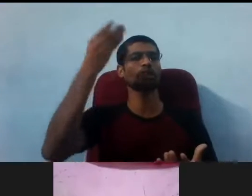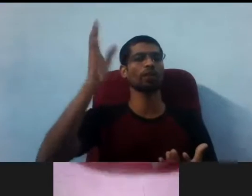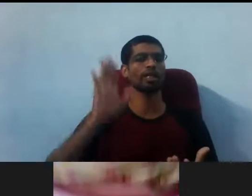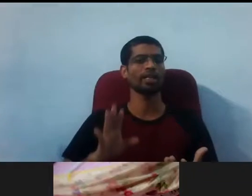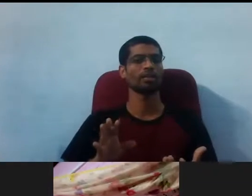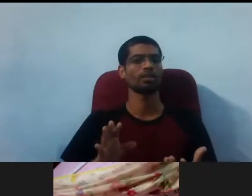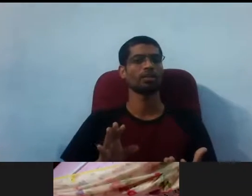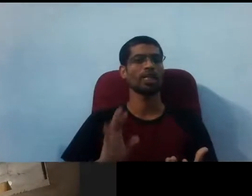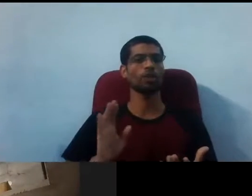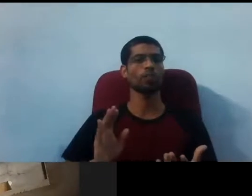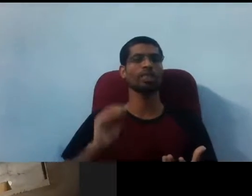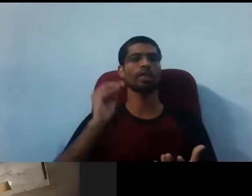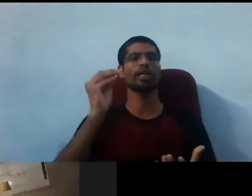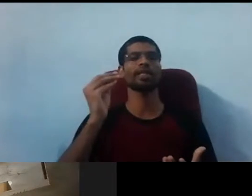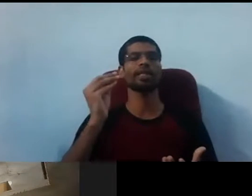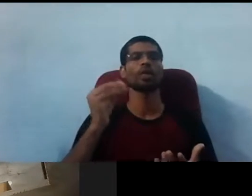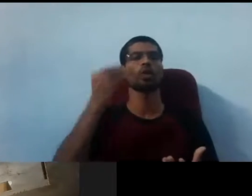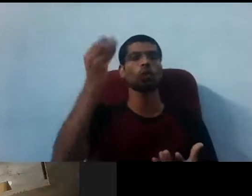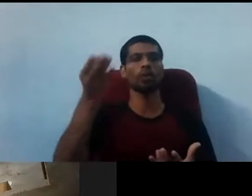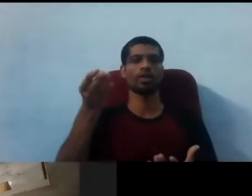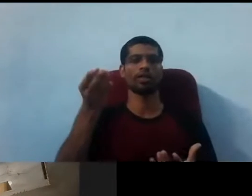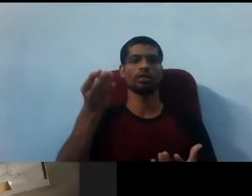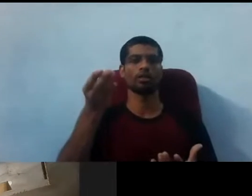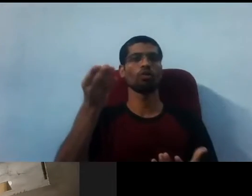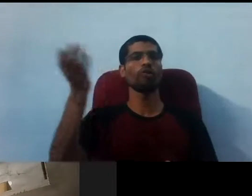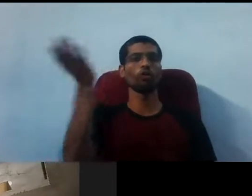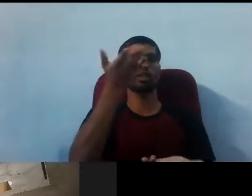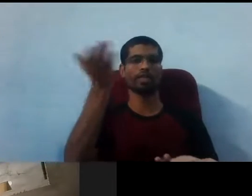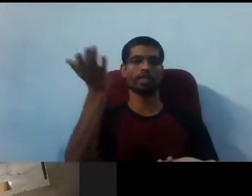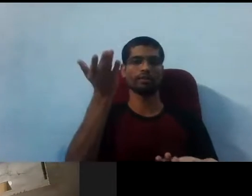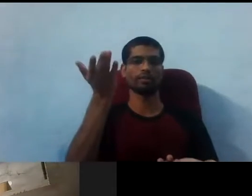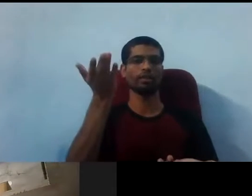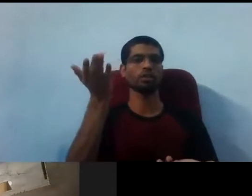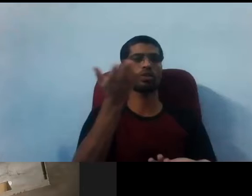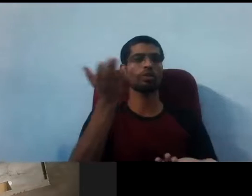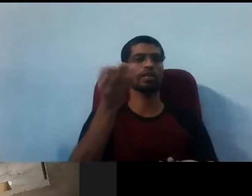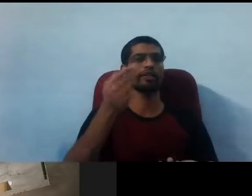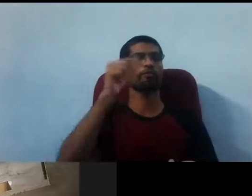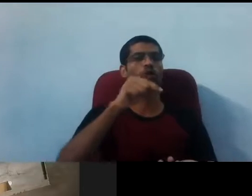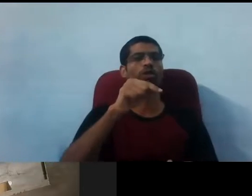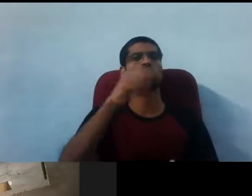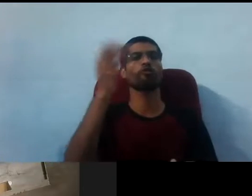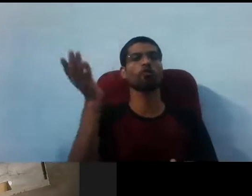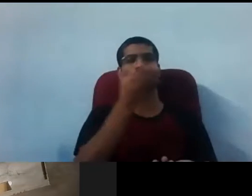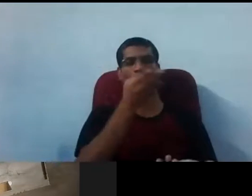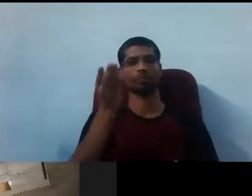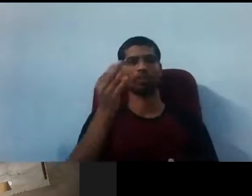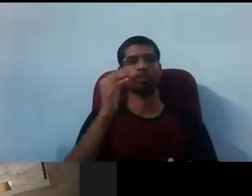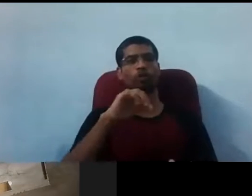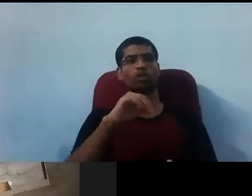या पानी के ऊपर रहेगा? आप लोगों को पता है पानी के ऊपर रहेगा, वो फ्लोट करेगा, उसी को हम लोग कह रहे हैं